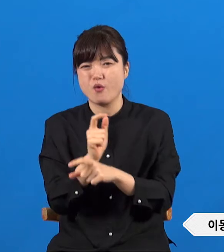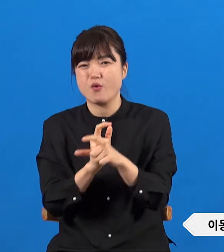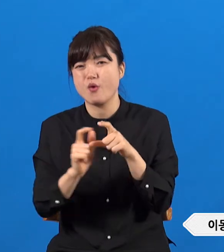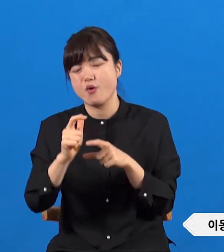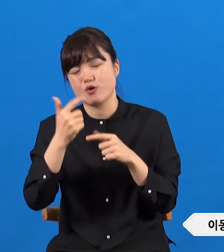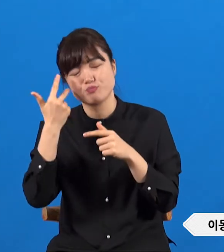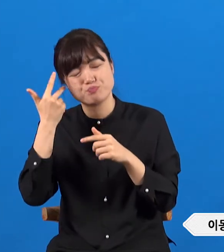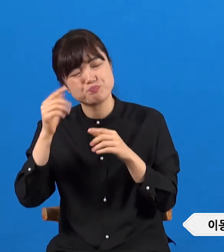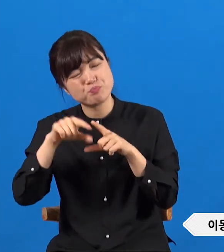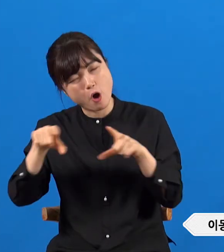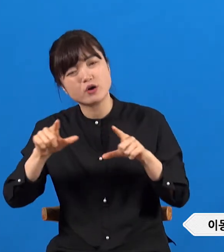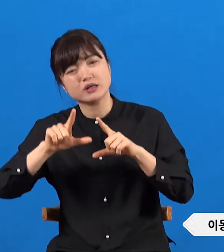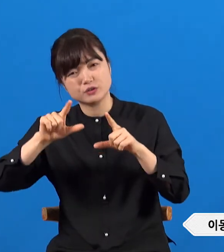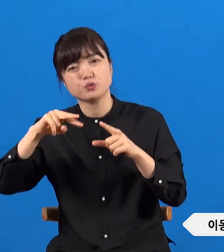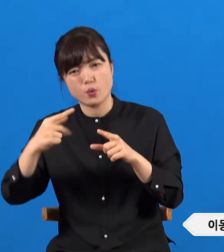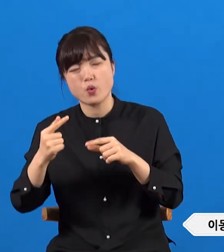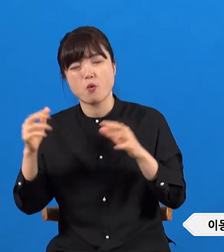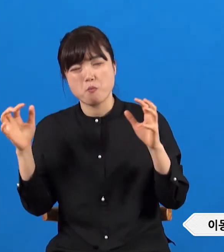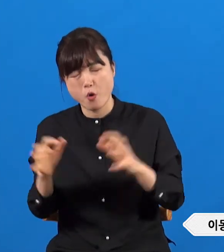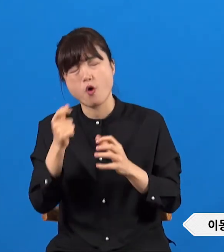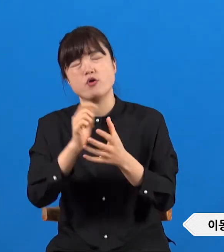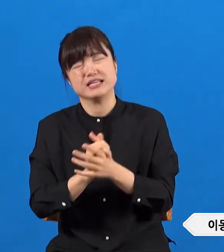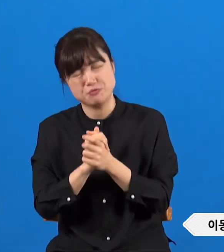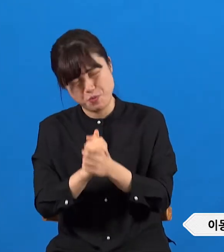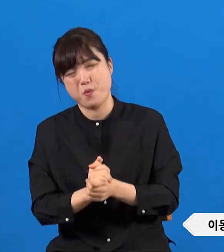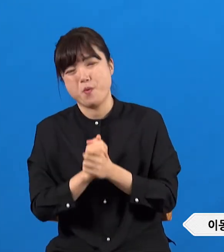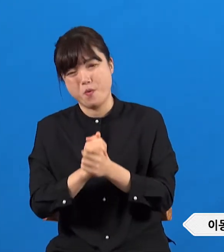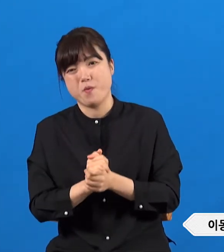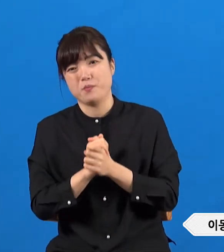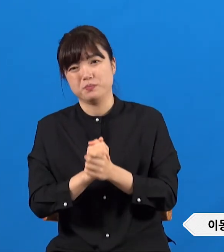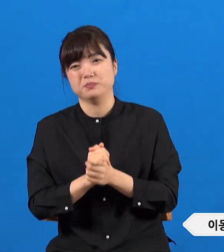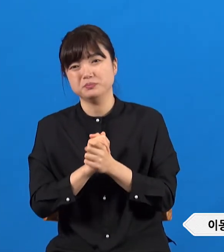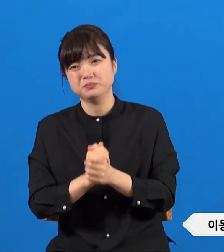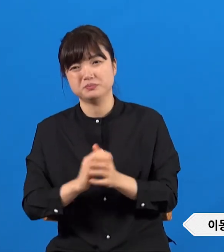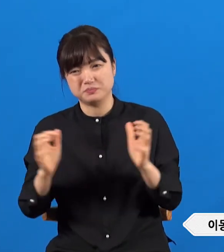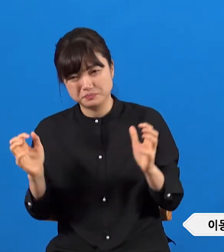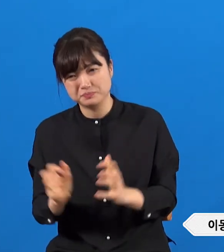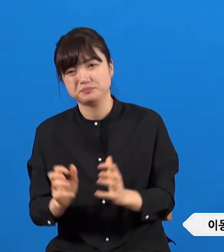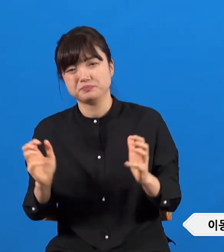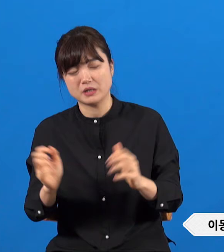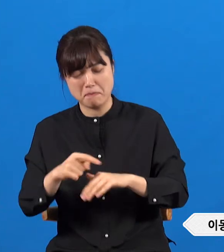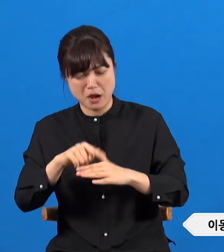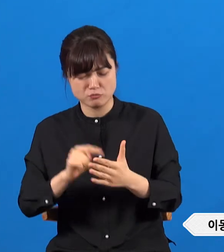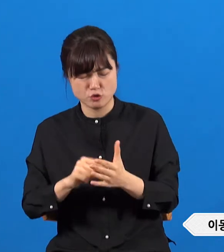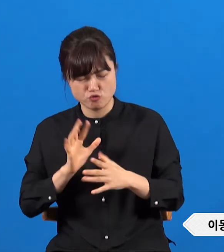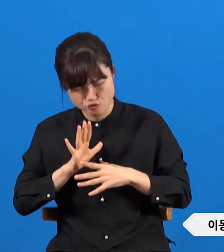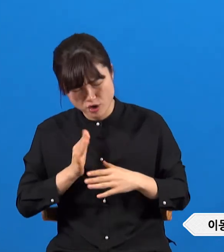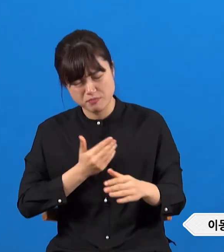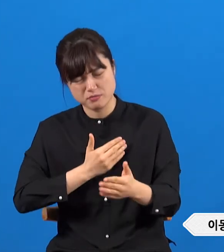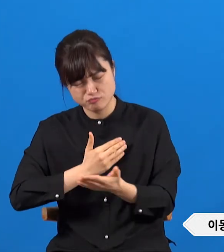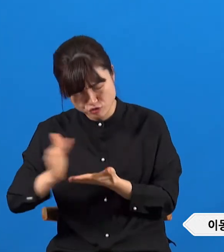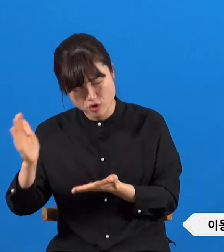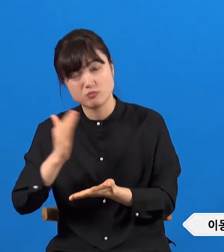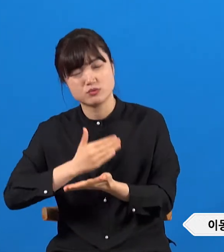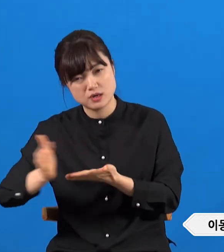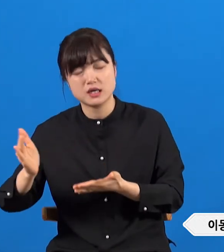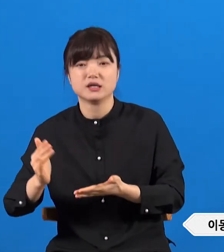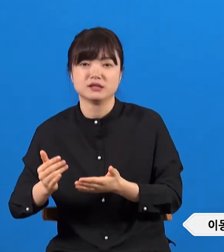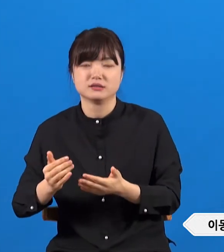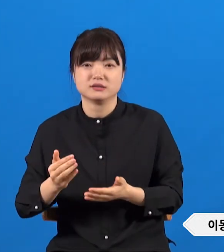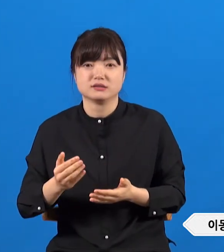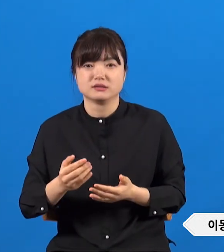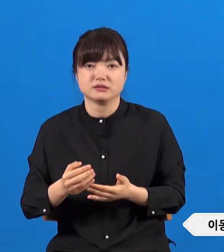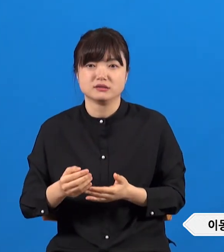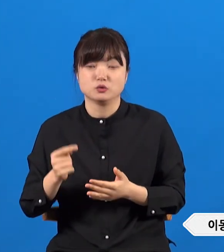것인가? 집에서도 함께 모여 뜻 있는 사람들이 그들의 마음속에 두려움을 털어내고 함께 기도하는 것. 우리가 조금